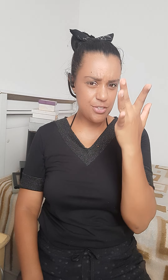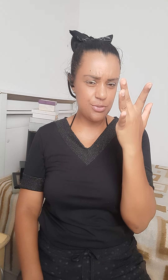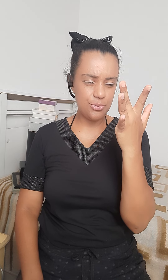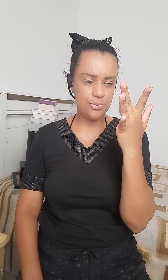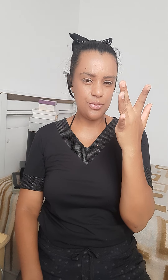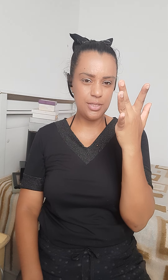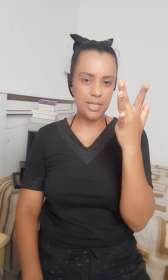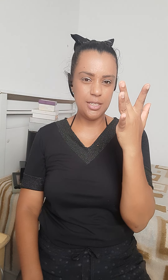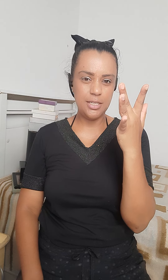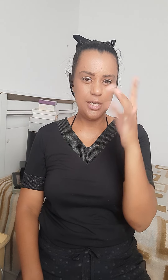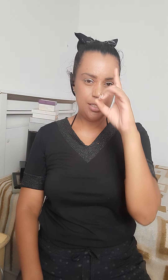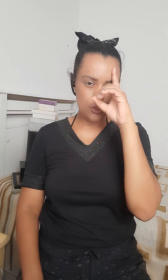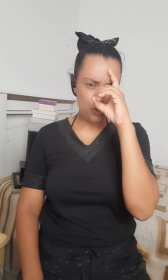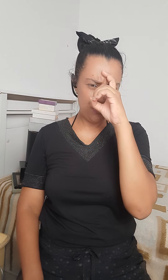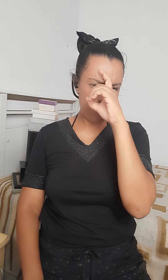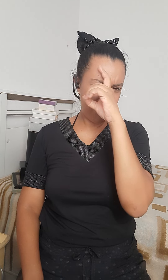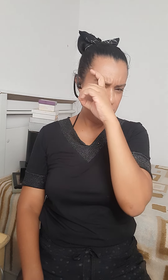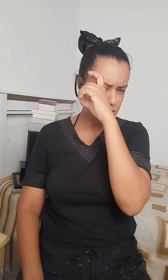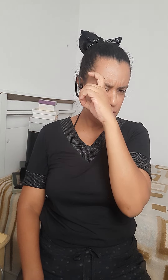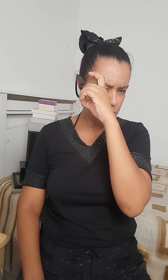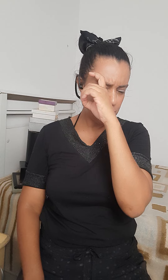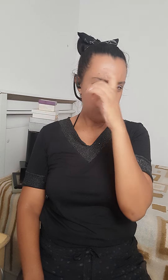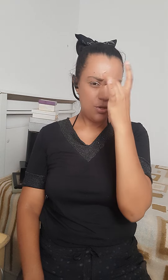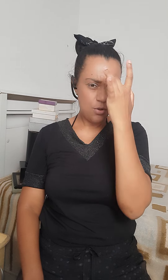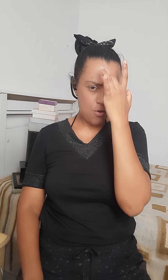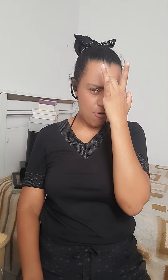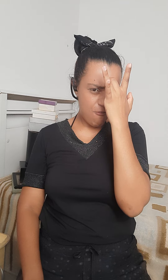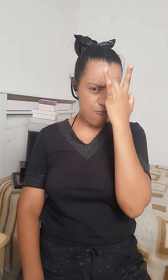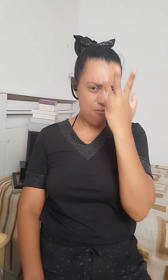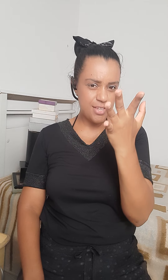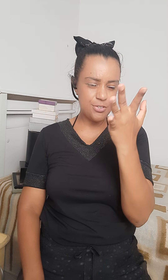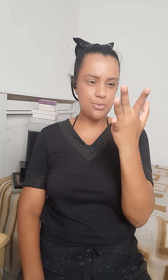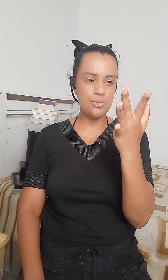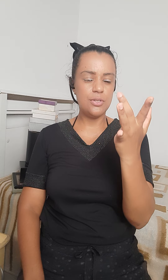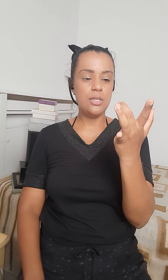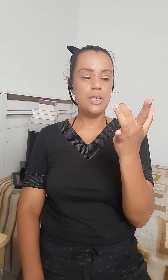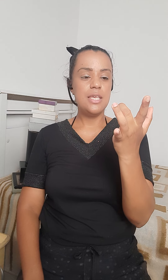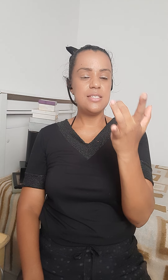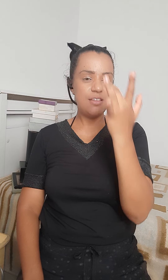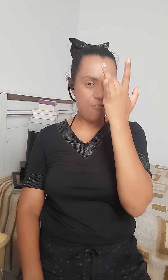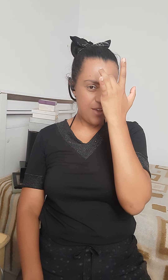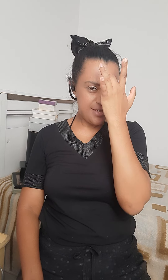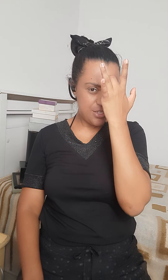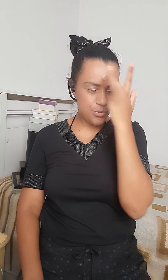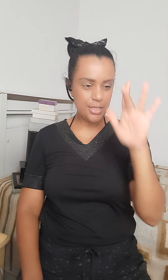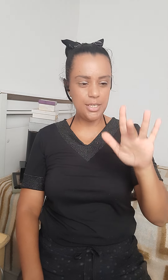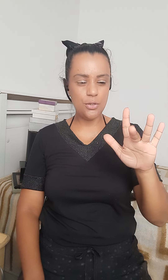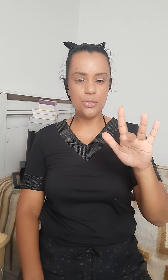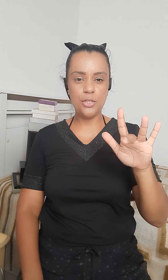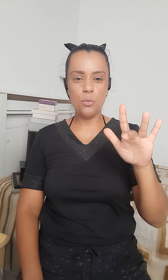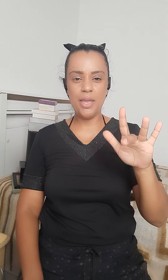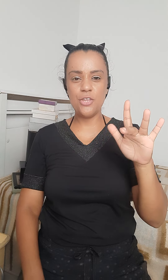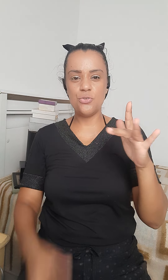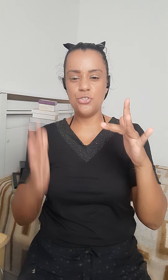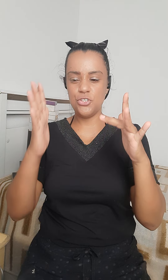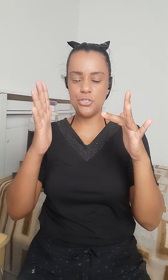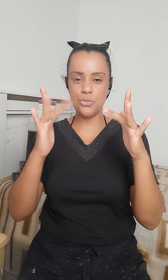Fácil, tá? Então, difícil, ó, fácil. Você faz isso aqui, ó, dedo médio de